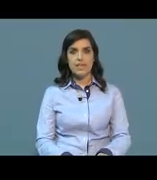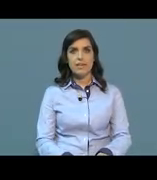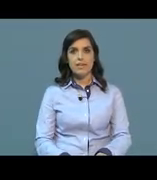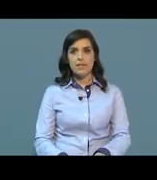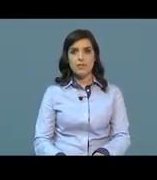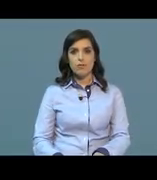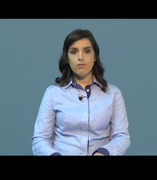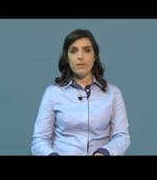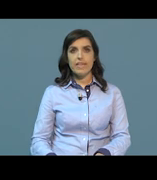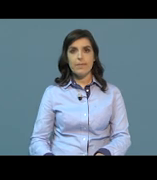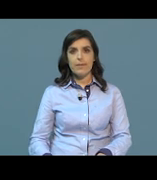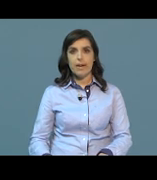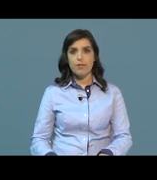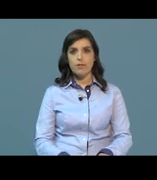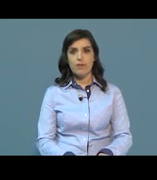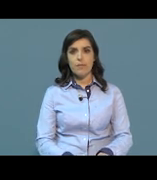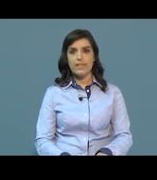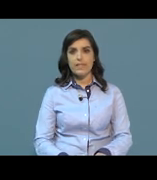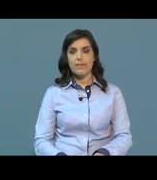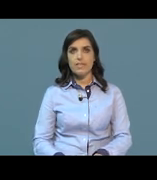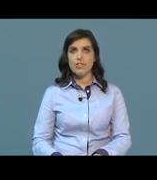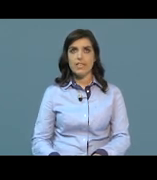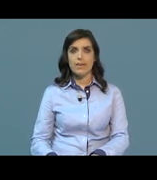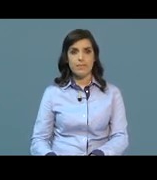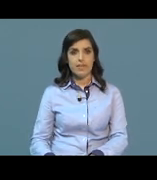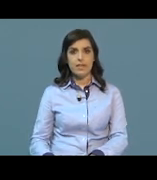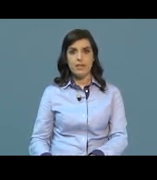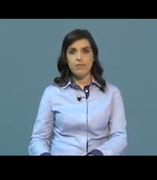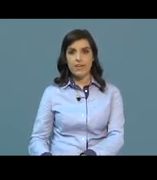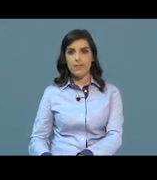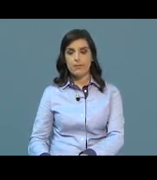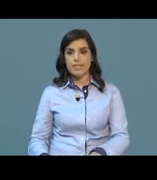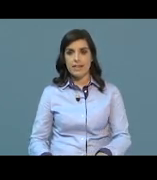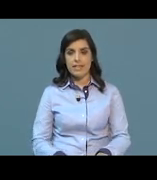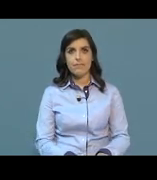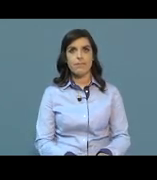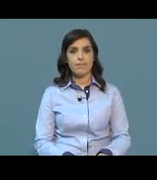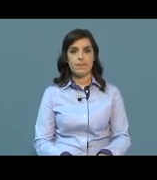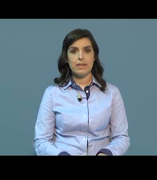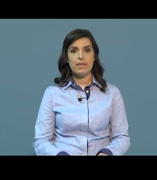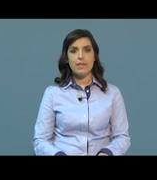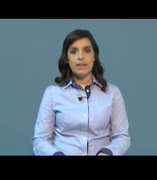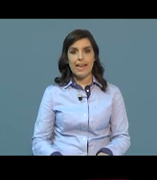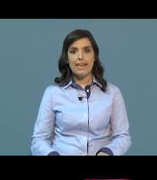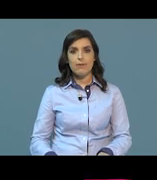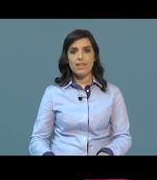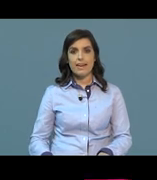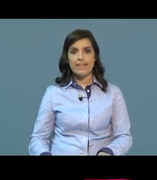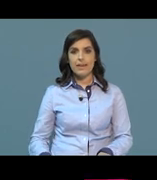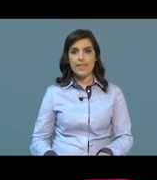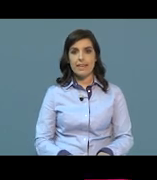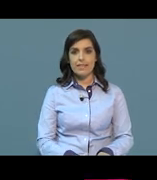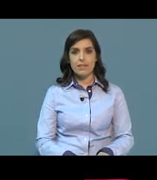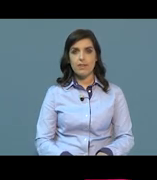Dove tu passavi? All'ingresso, in poco riguardo Da molto tempo io ti conosco Mi salutò con un cenno di capo